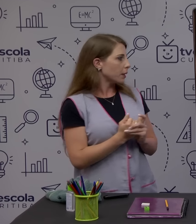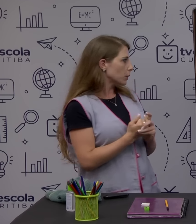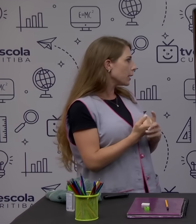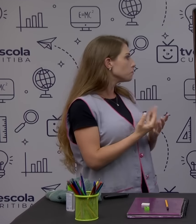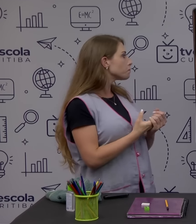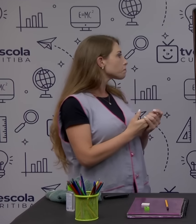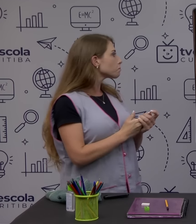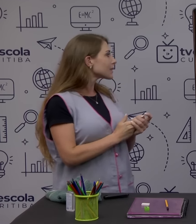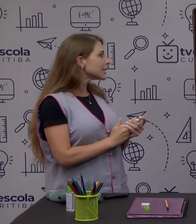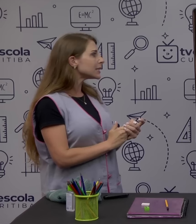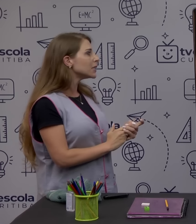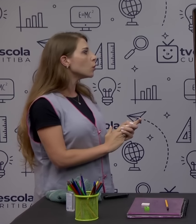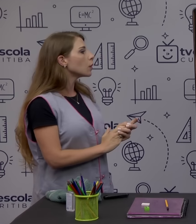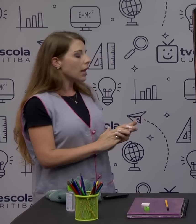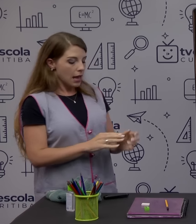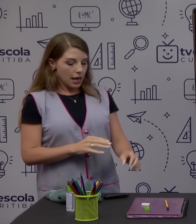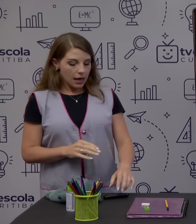ok? Então,